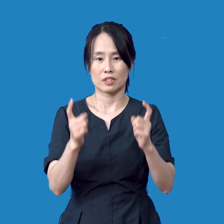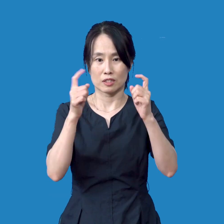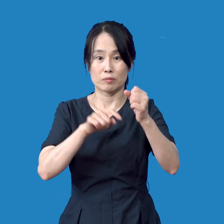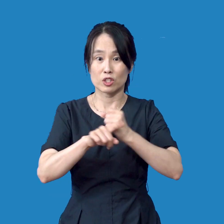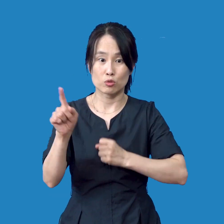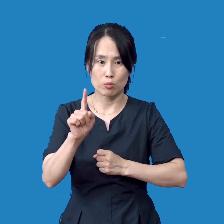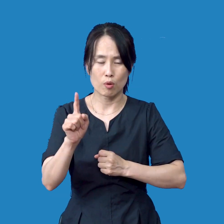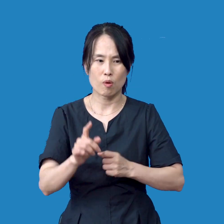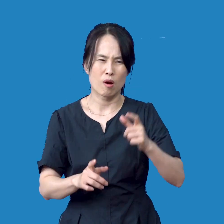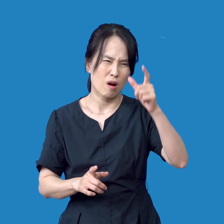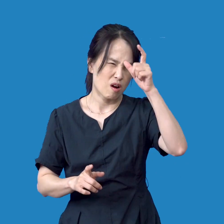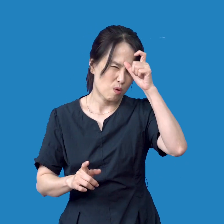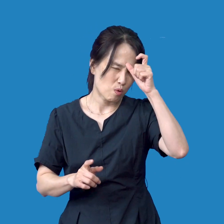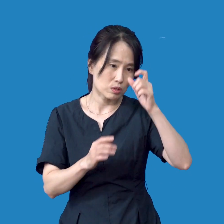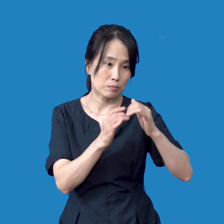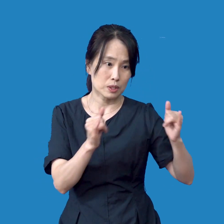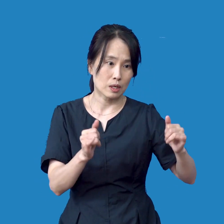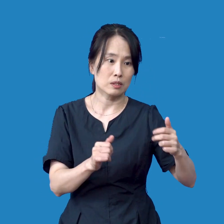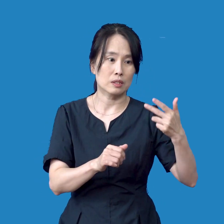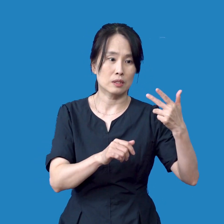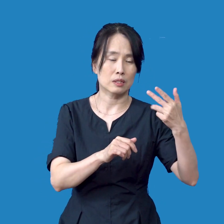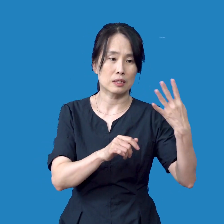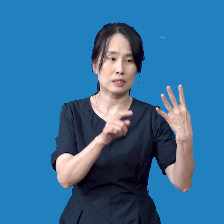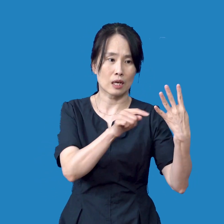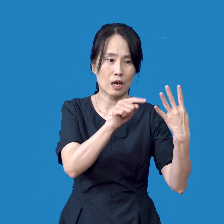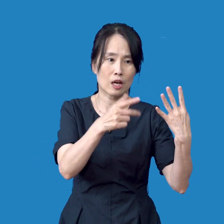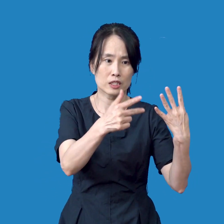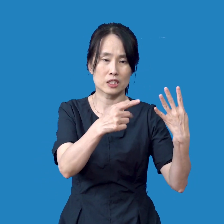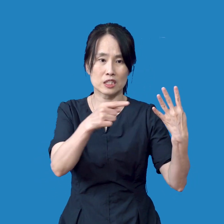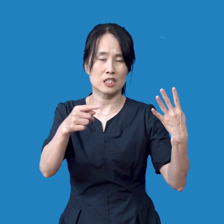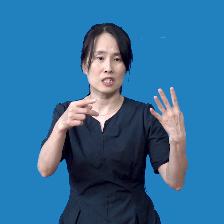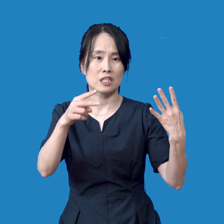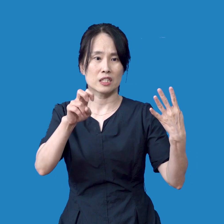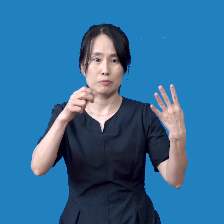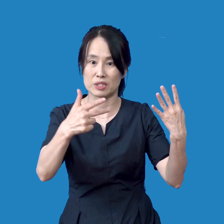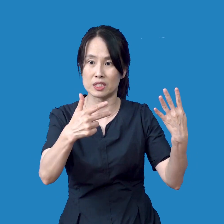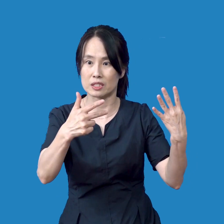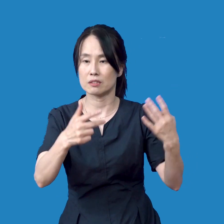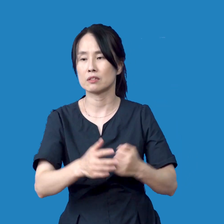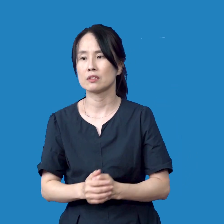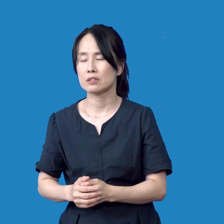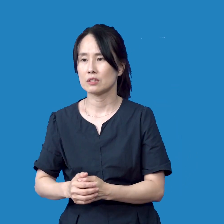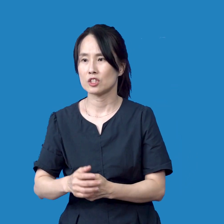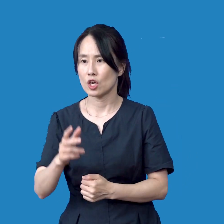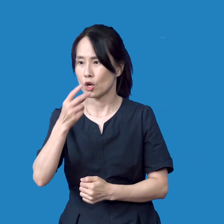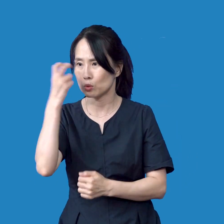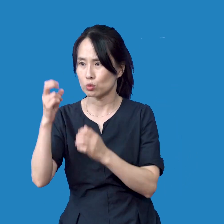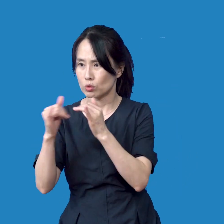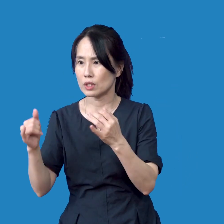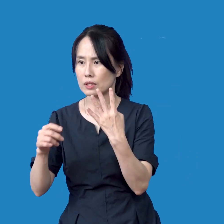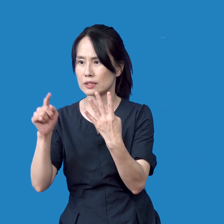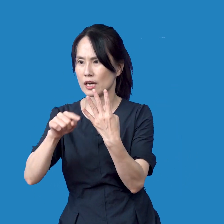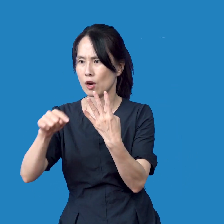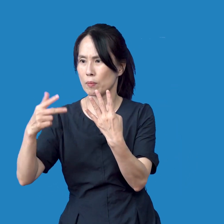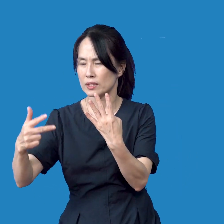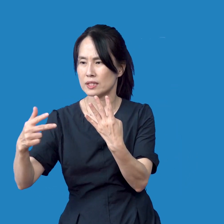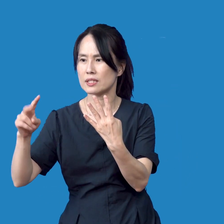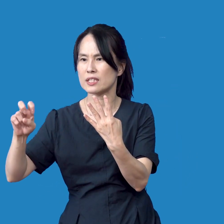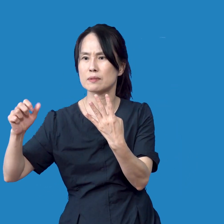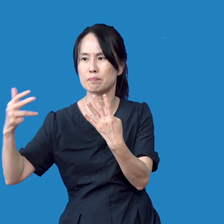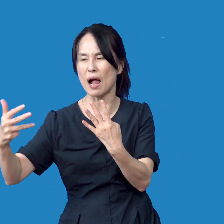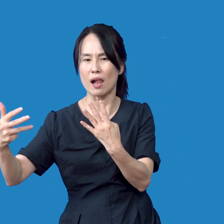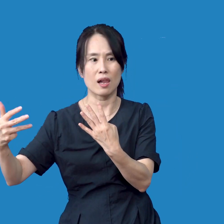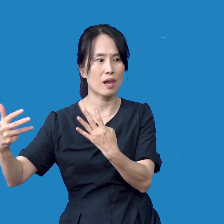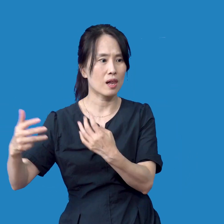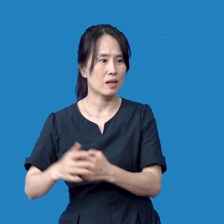이유인즉슨 고집이는 472 27이라고 하고 똑똑이는 47 28이라고 하고